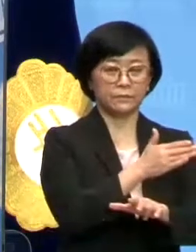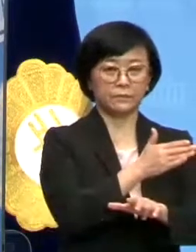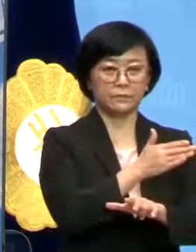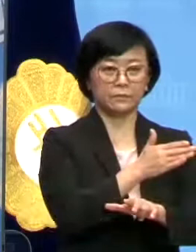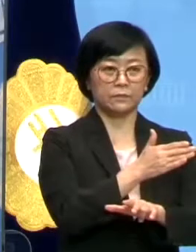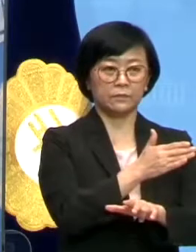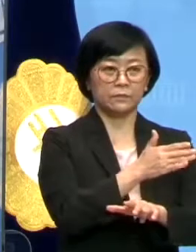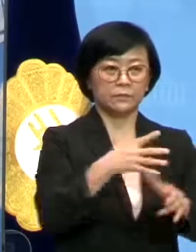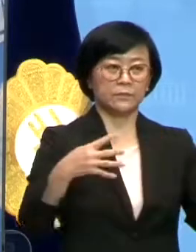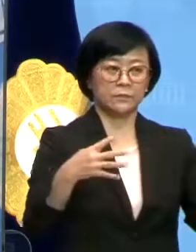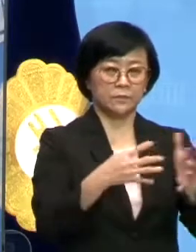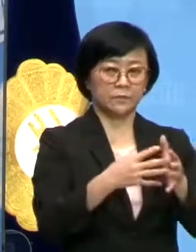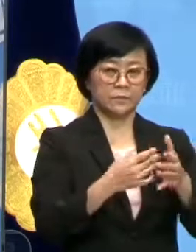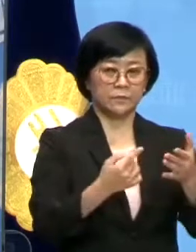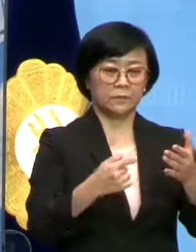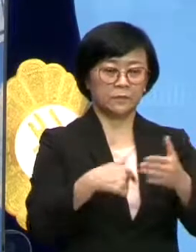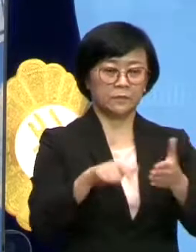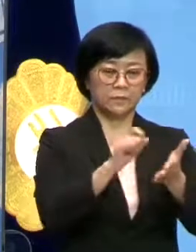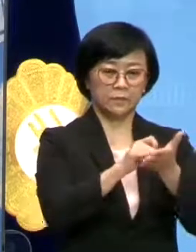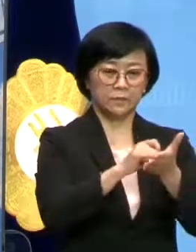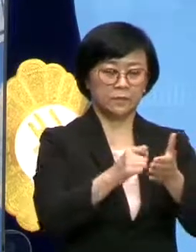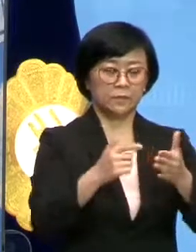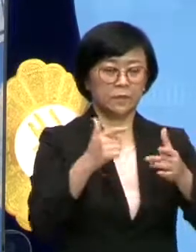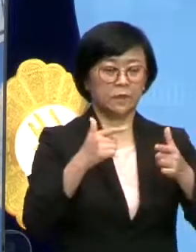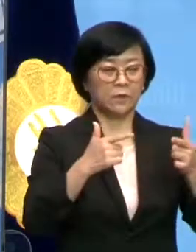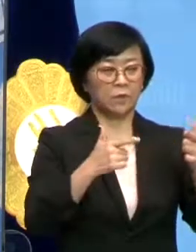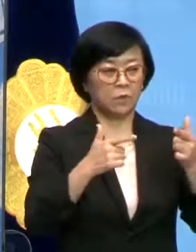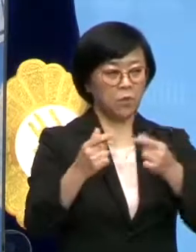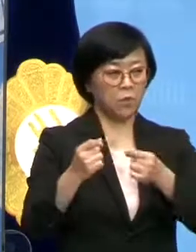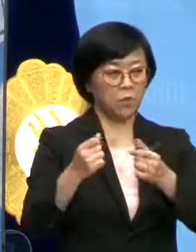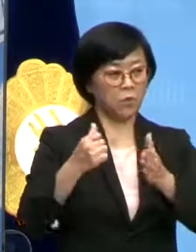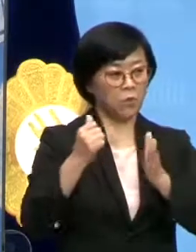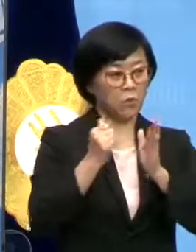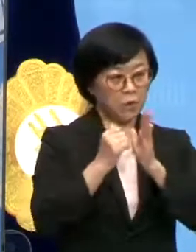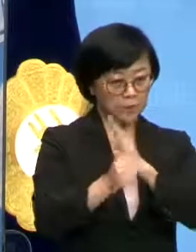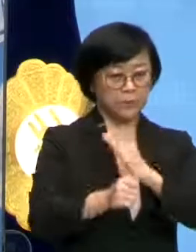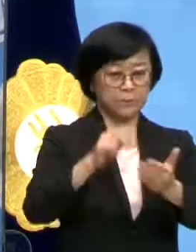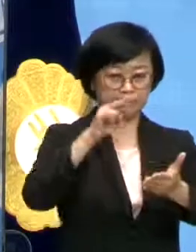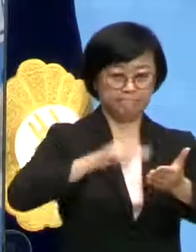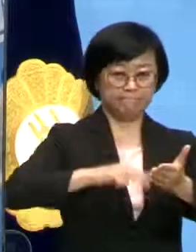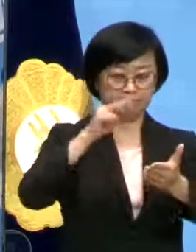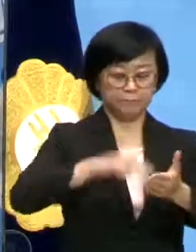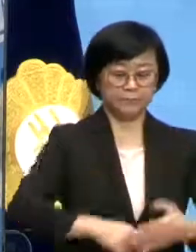자던 법인 소비자와 함께 전기로 상임공동대표 님이 낭도 카시 겠습니다